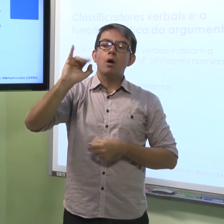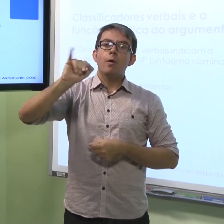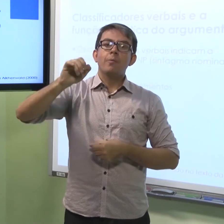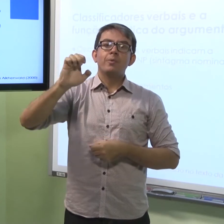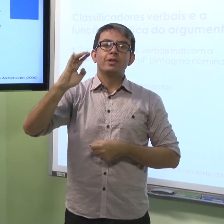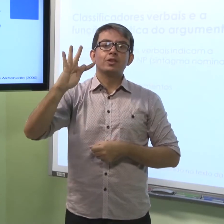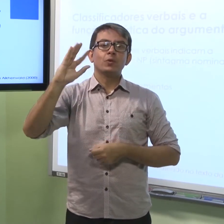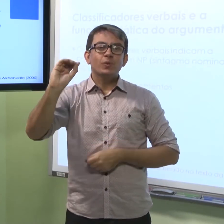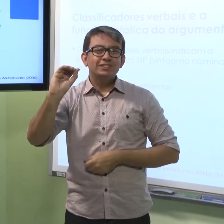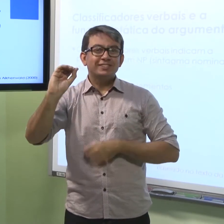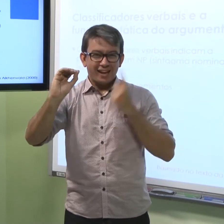objeto.